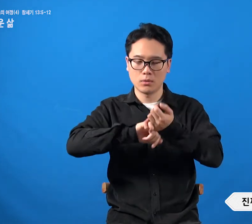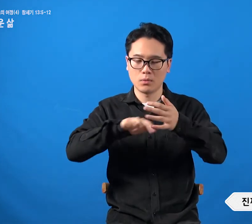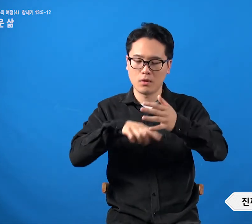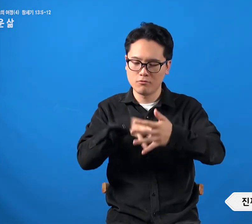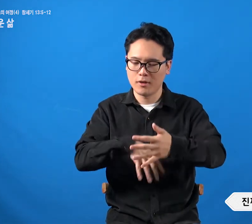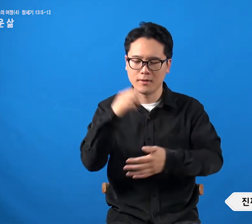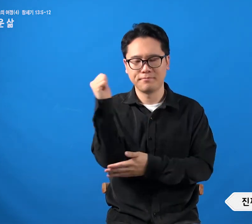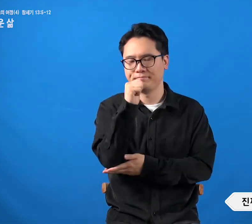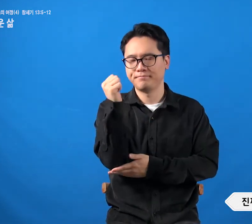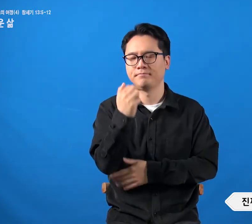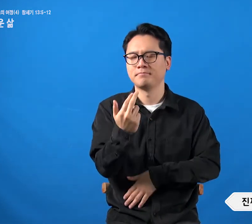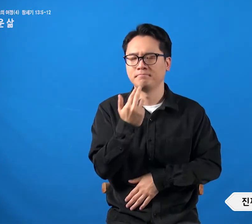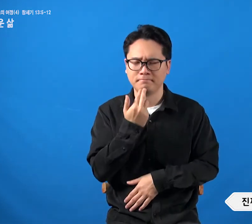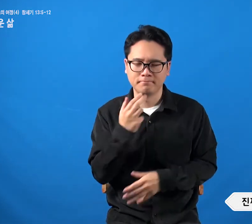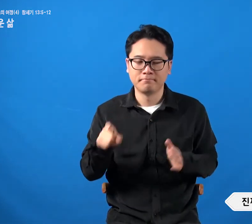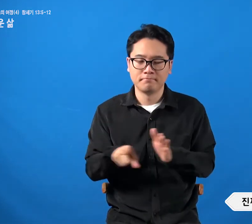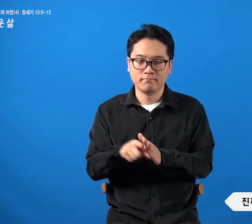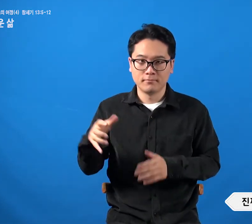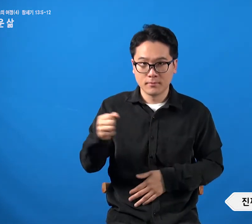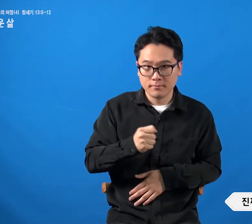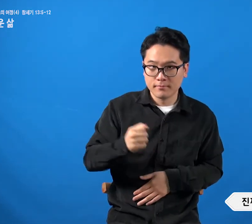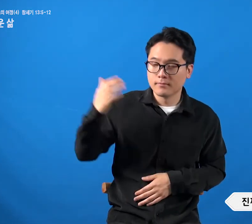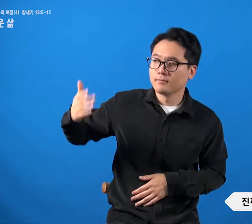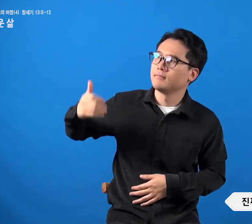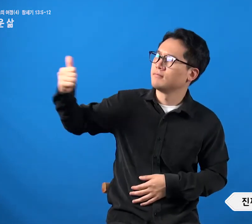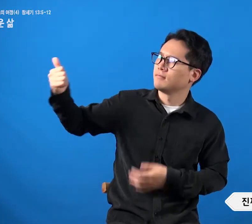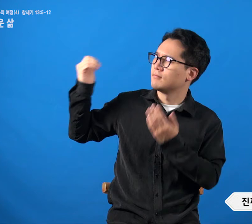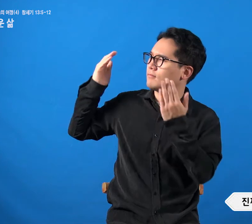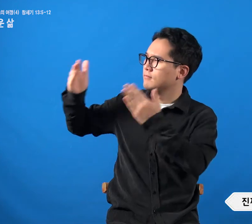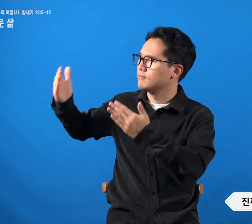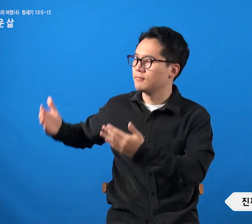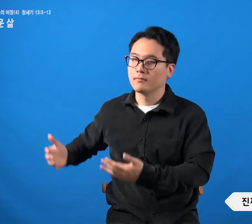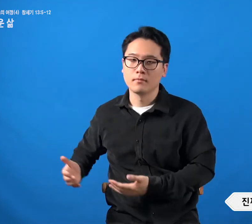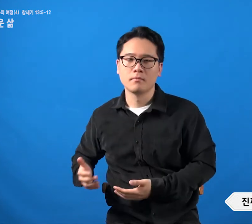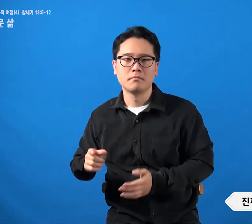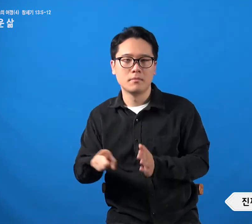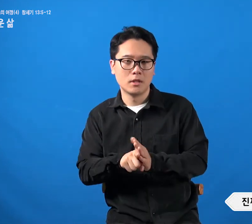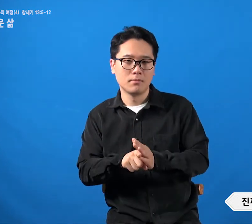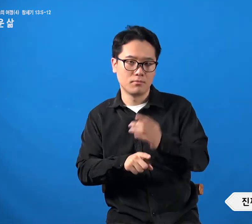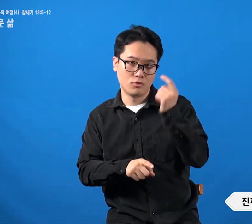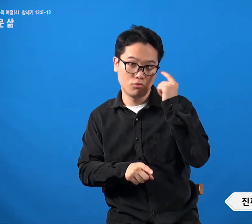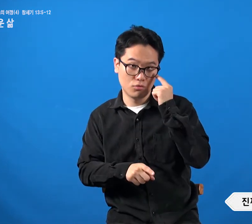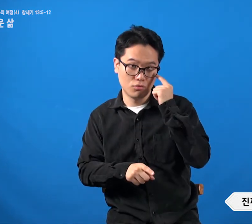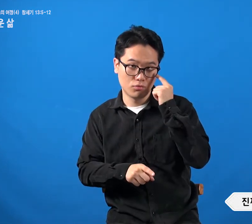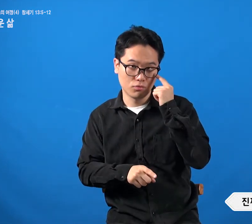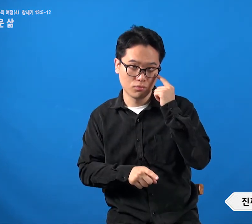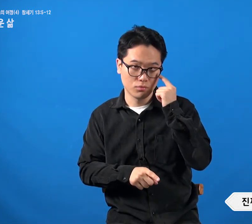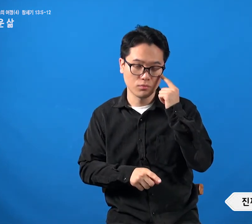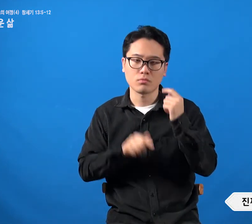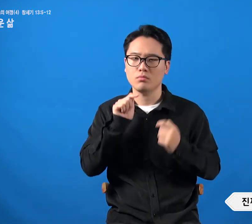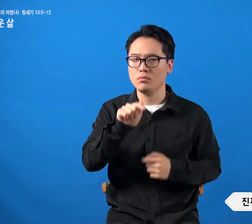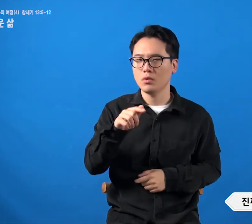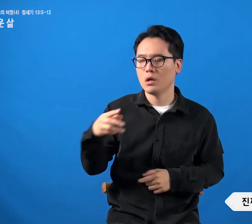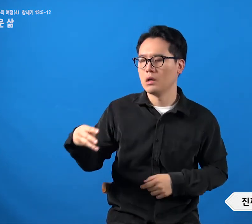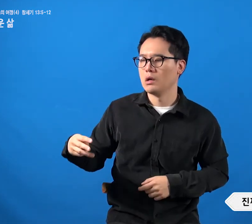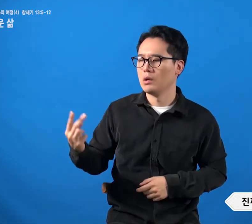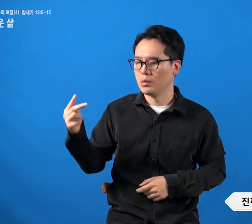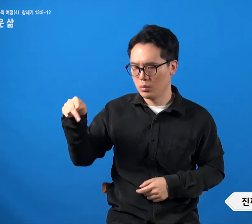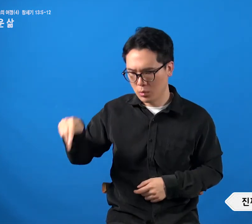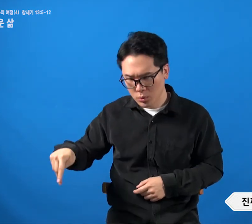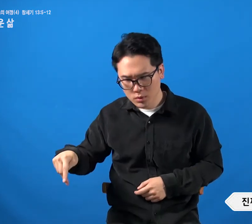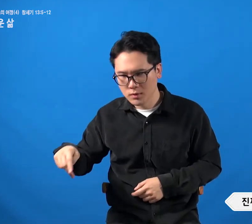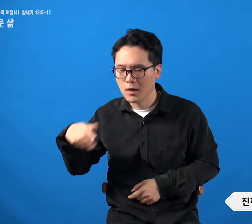신뢰에서 하나님을 향해 갖는 믿음의 눈은 롯이 볼 수 없었던 것을